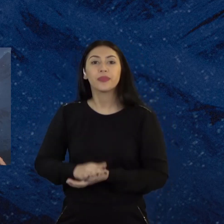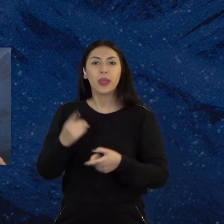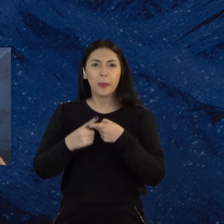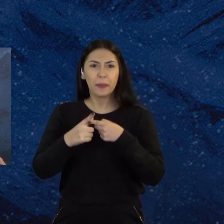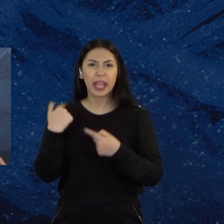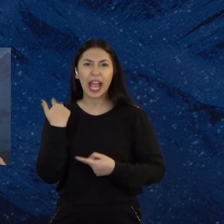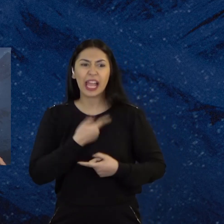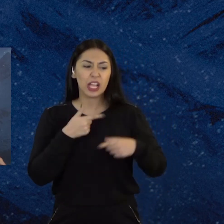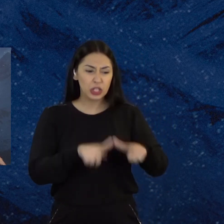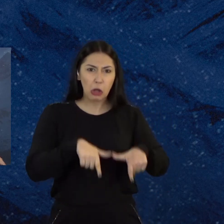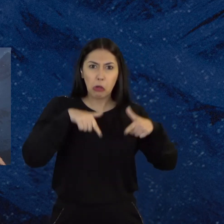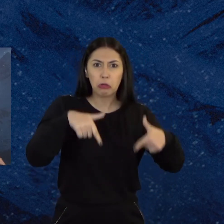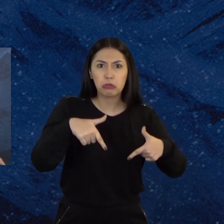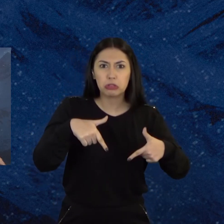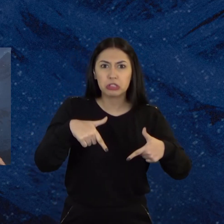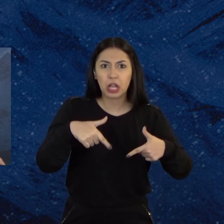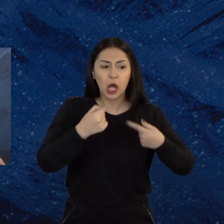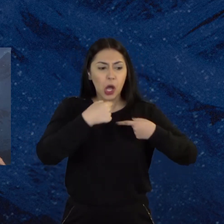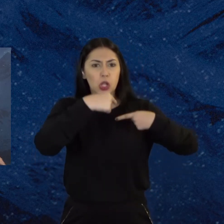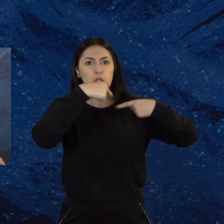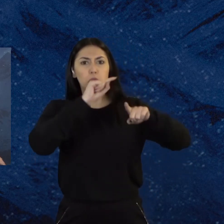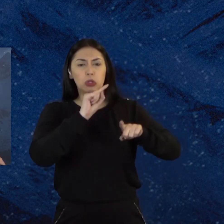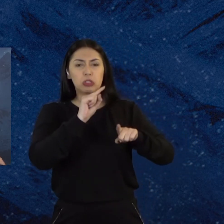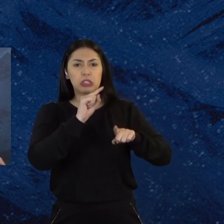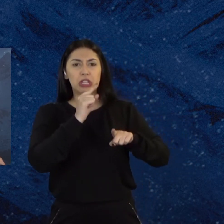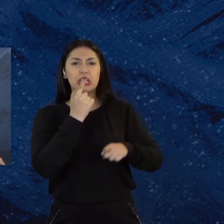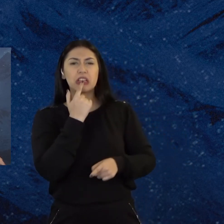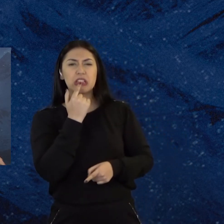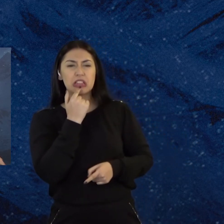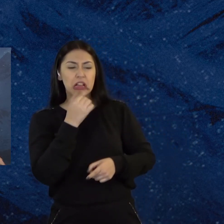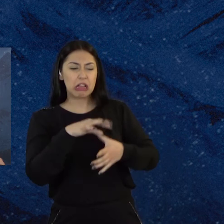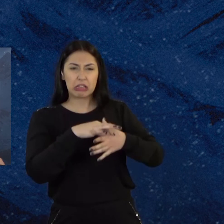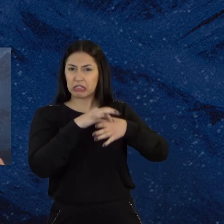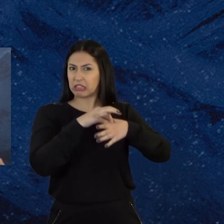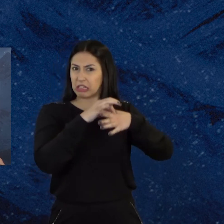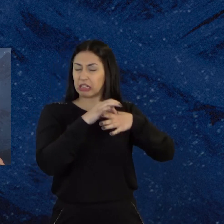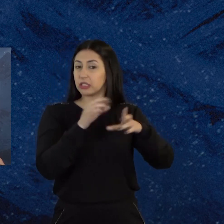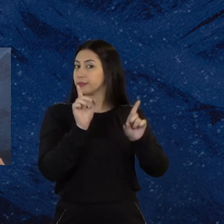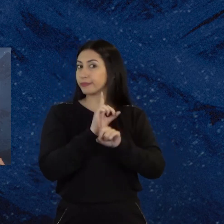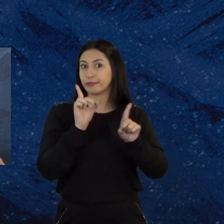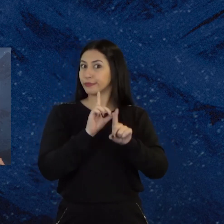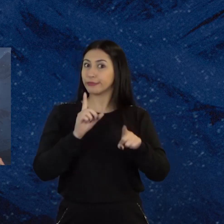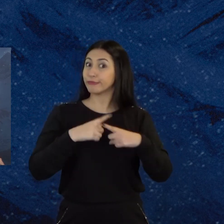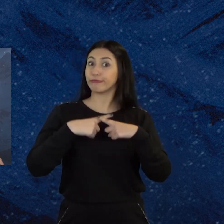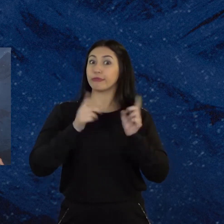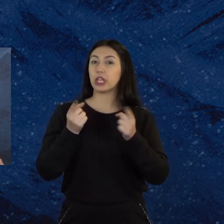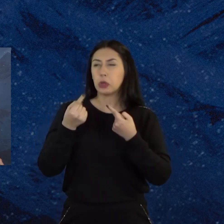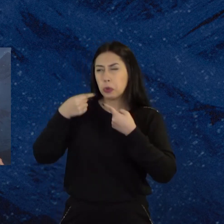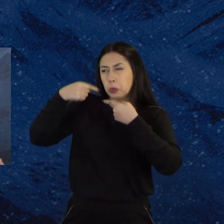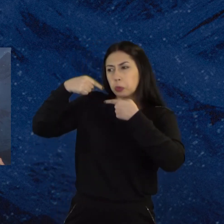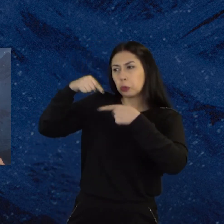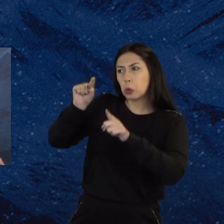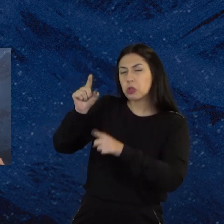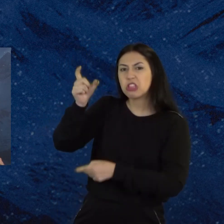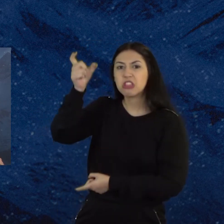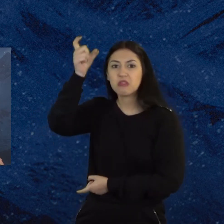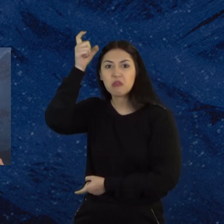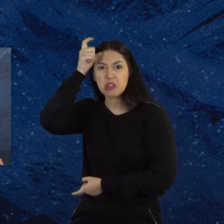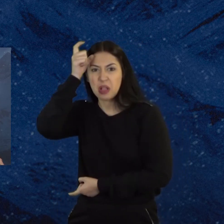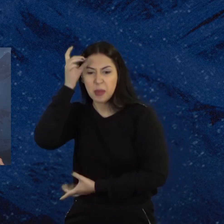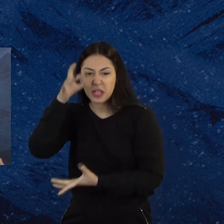luta não é contra o sangue e a carne, jovem, e sim contra os principados